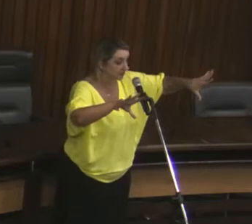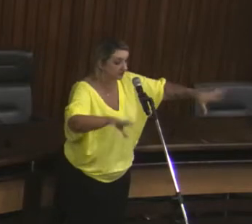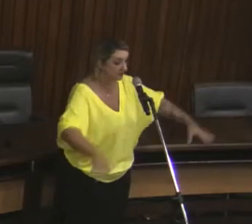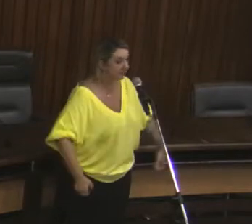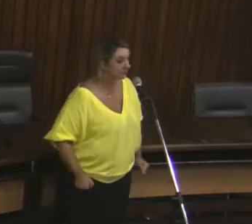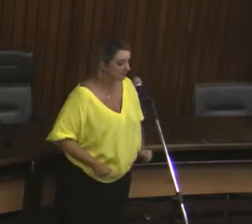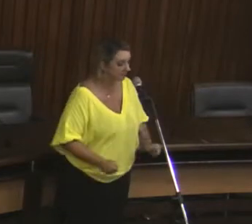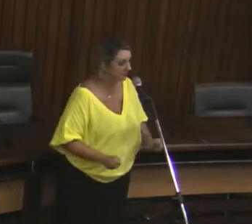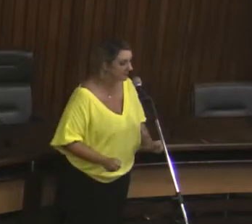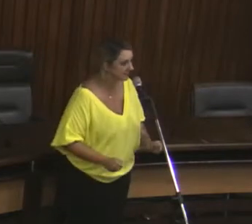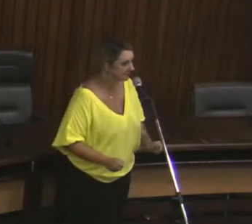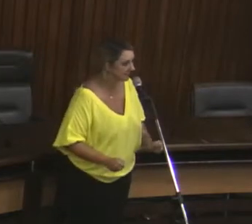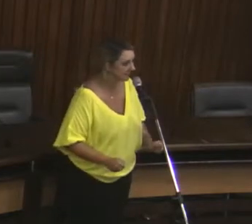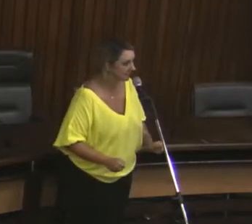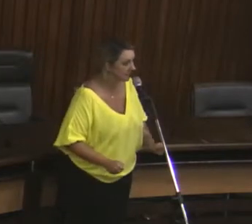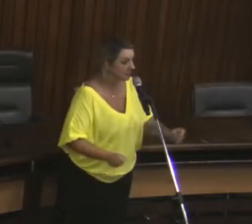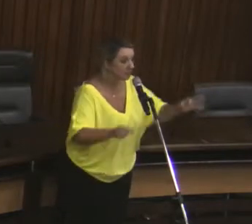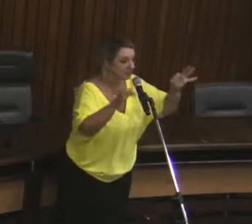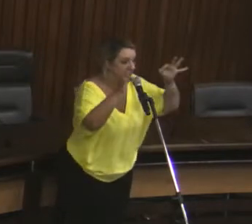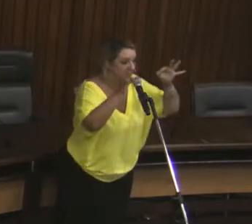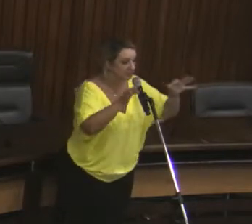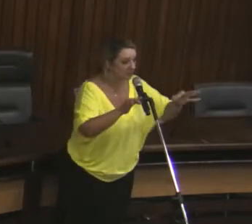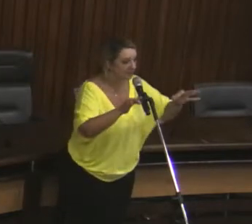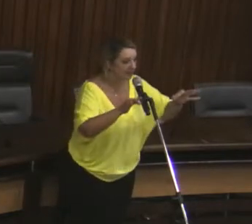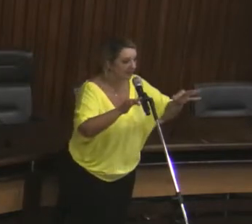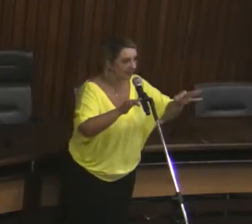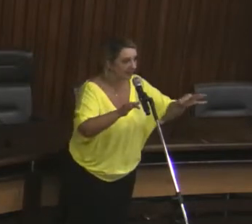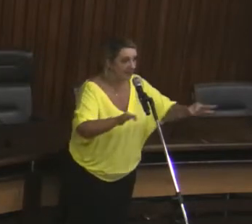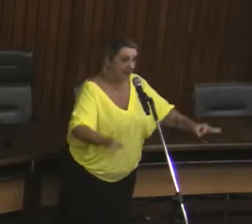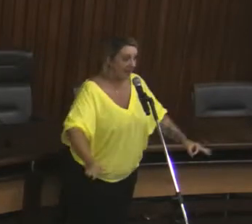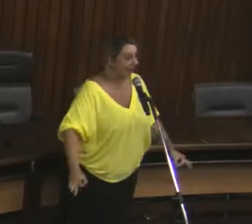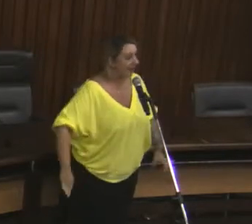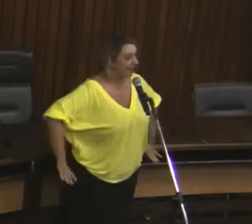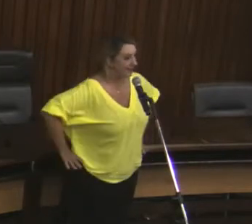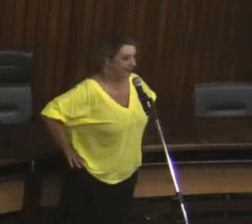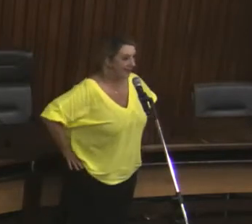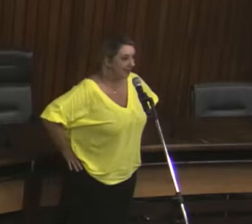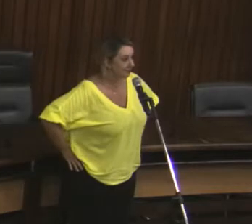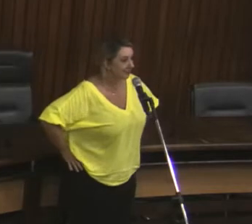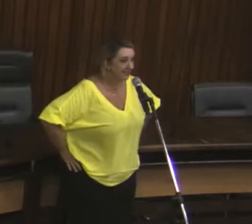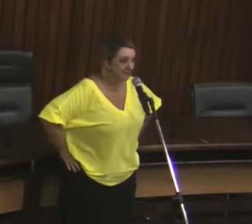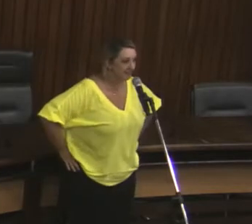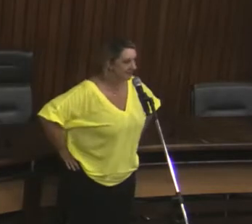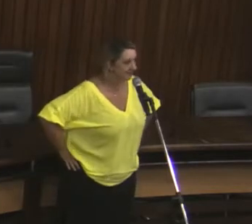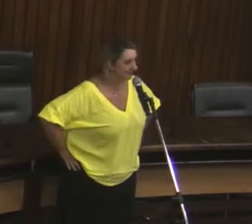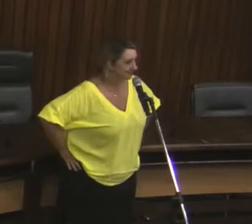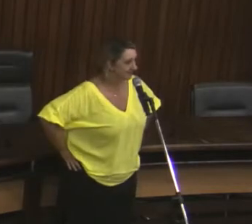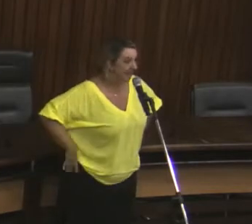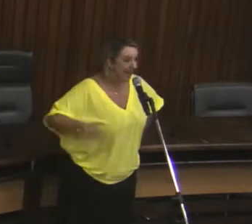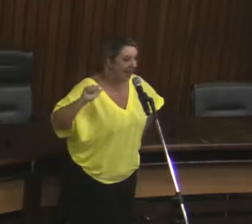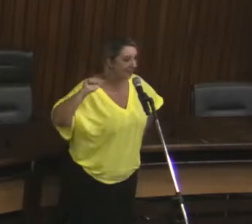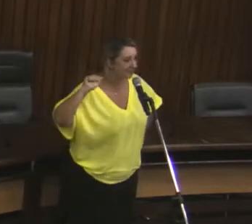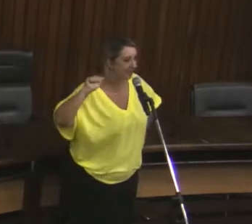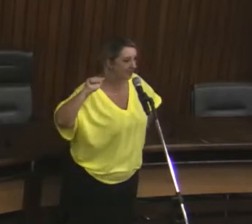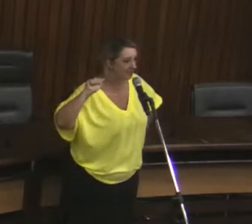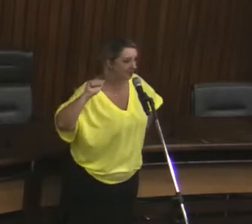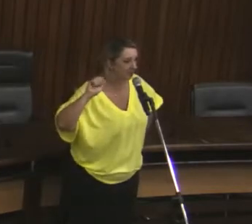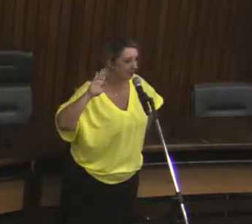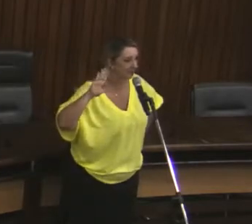tirar as calcinhas e pisar em cima. Quando a pessoa fala, eu sei Libras. De amor.